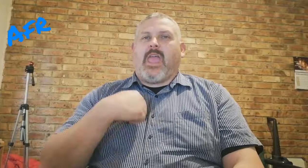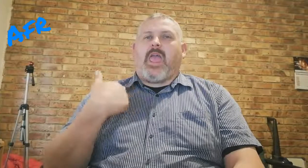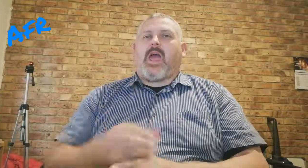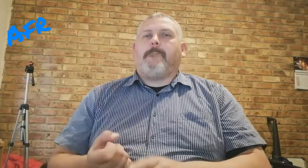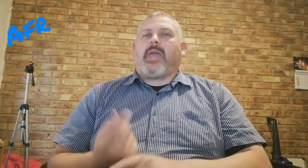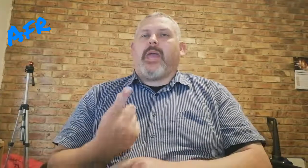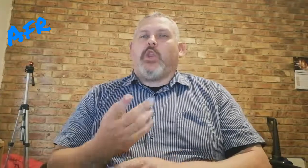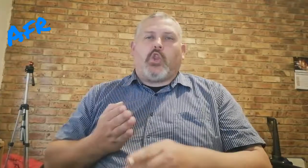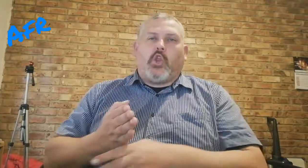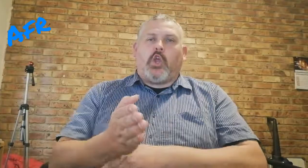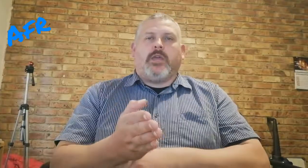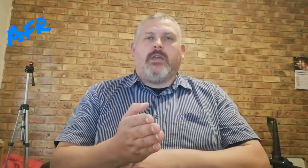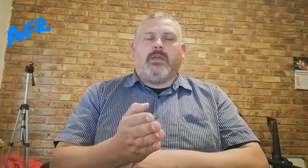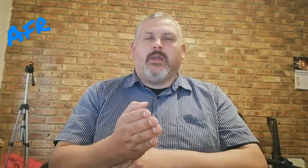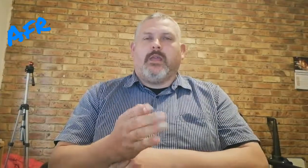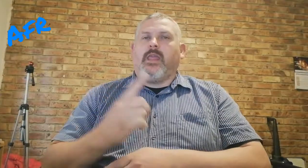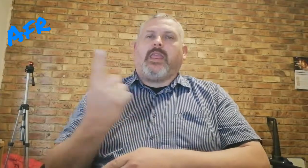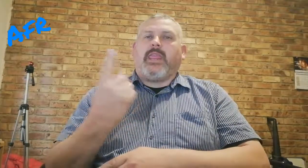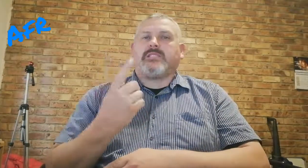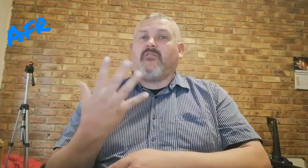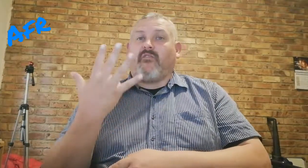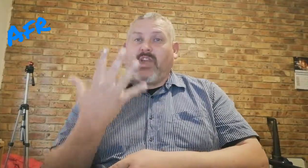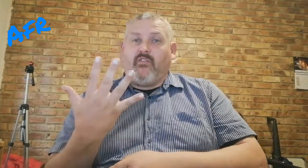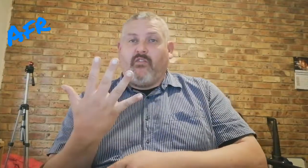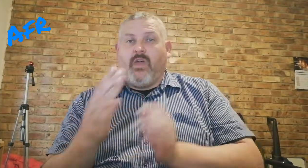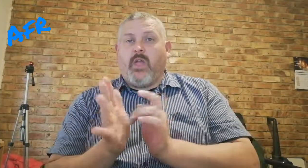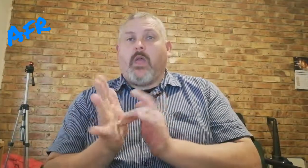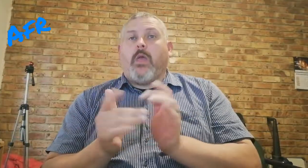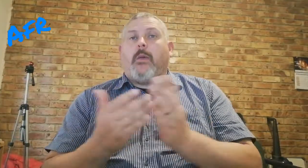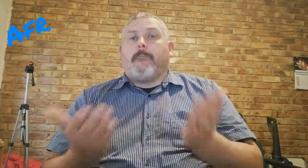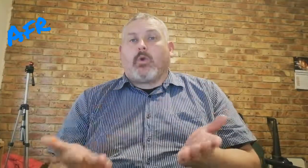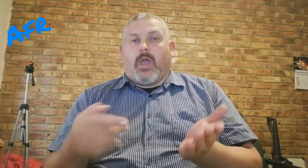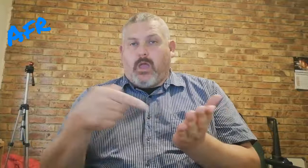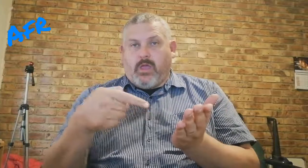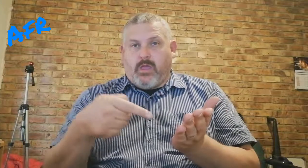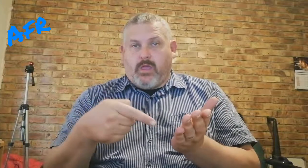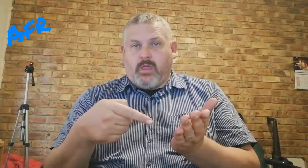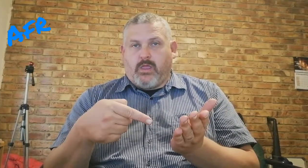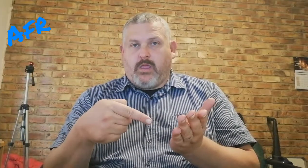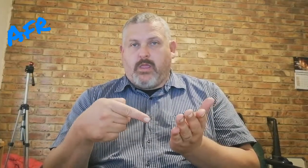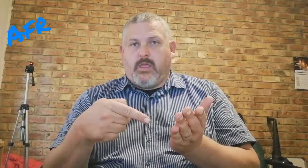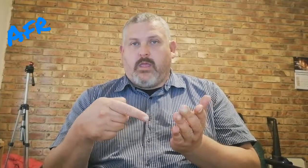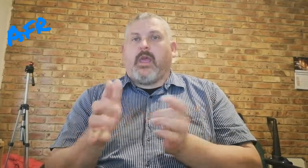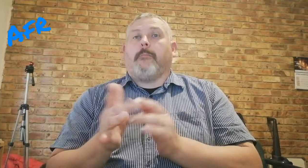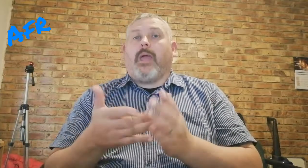We gaan beginnen door de eerste 5 boeken in de